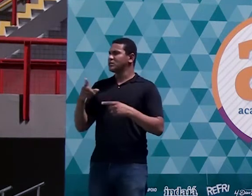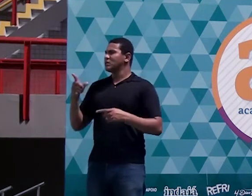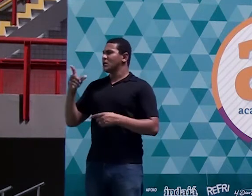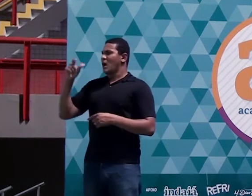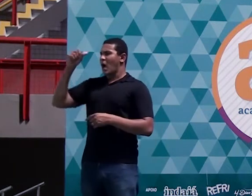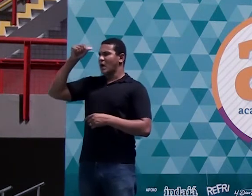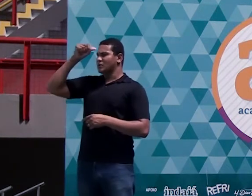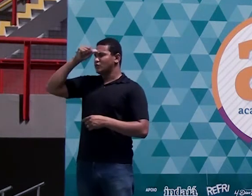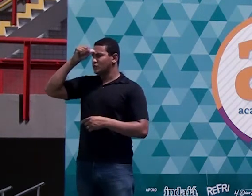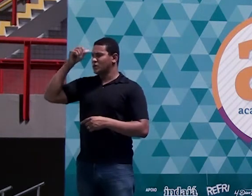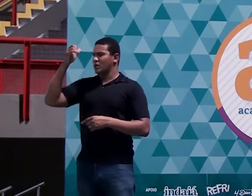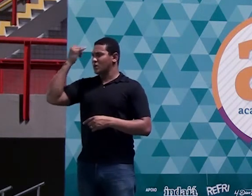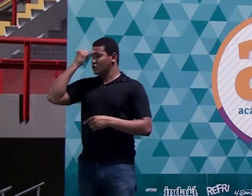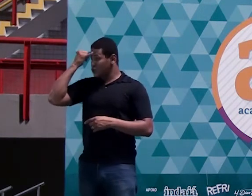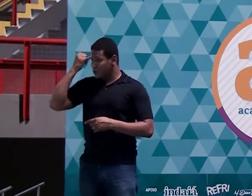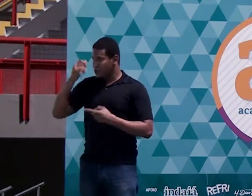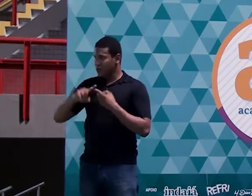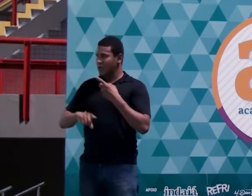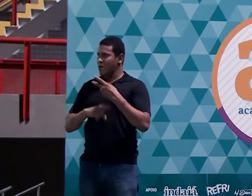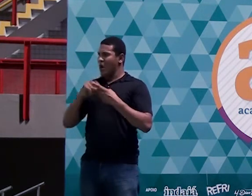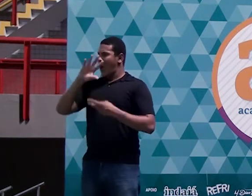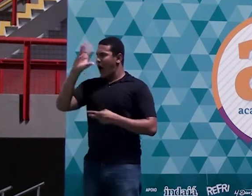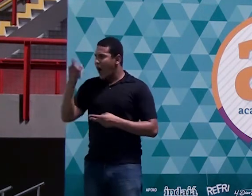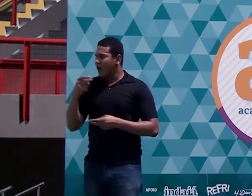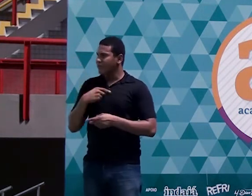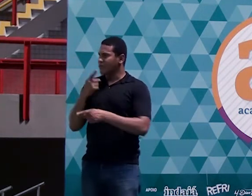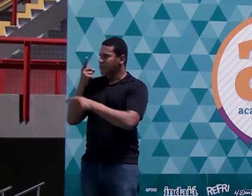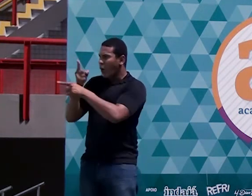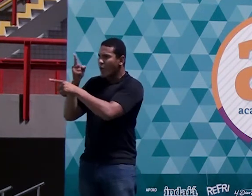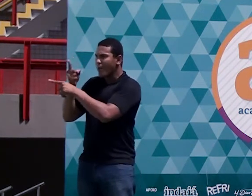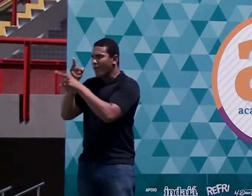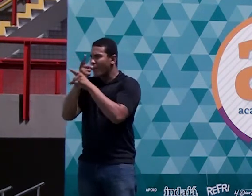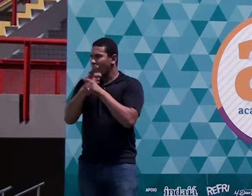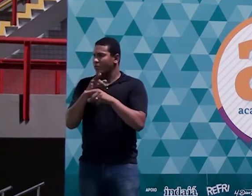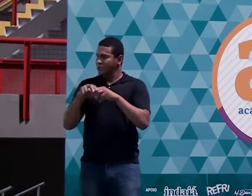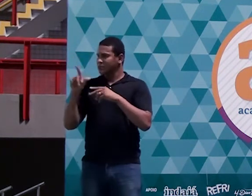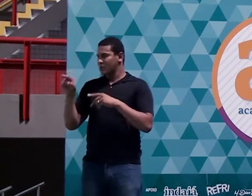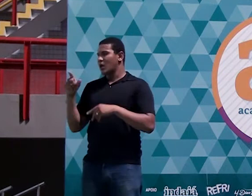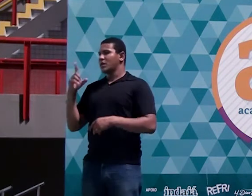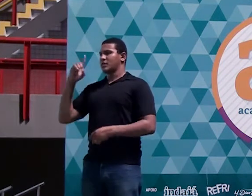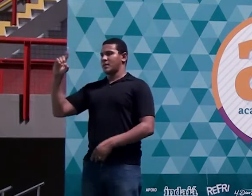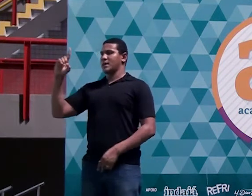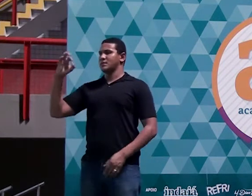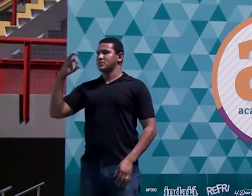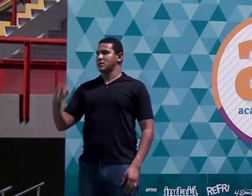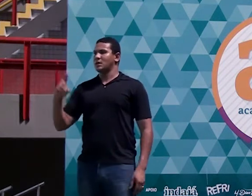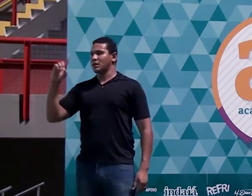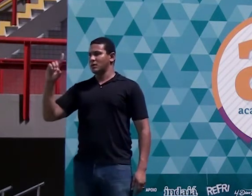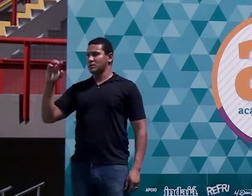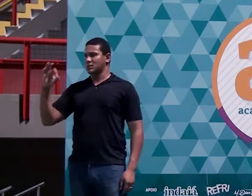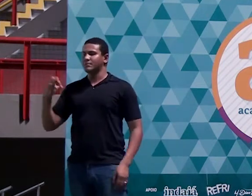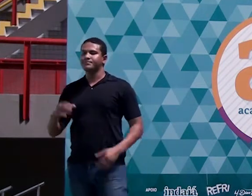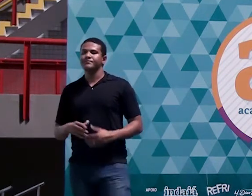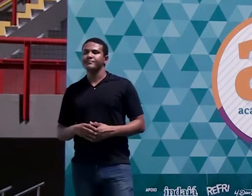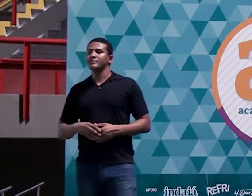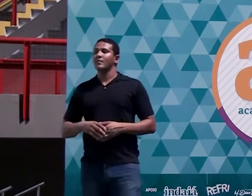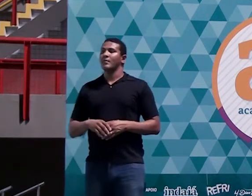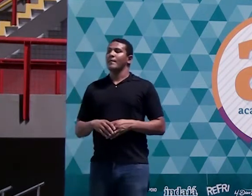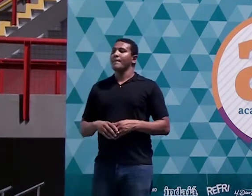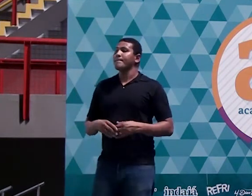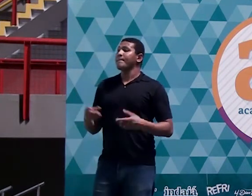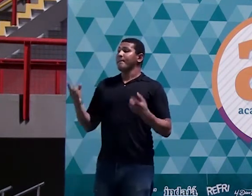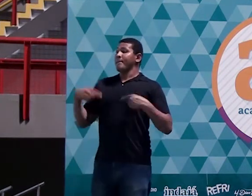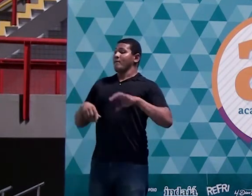a África. Então tá certo o item de danado. Porém ele diz o